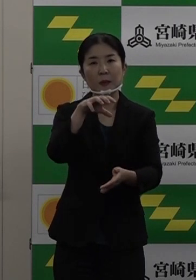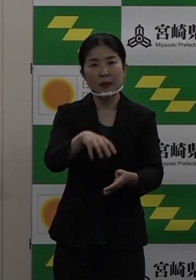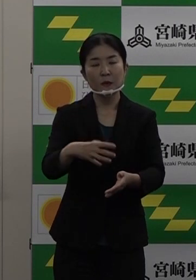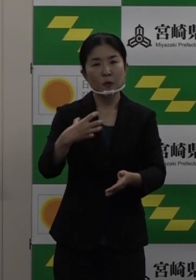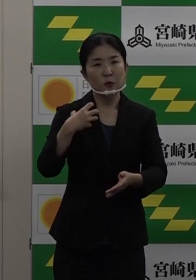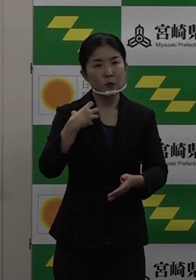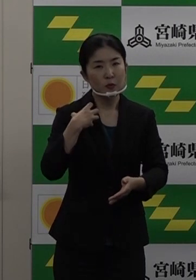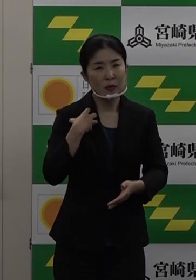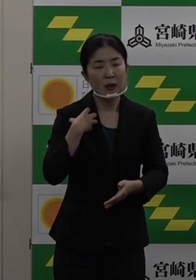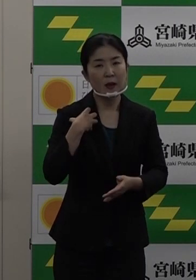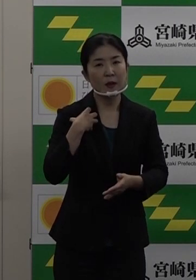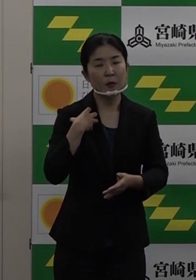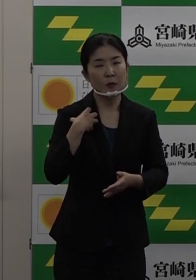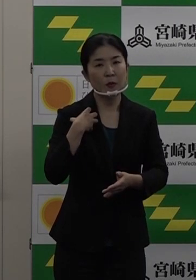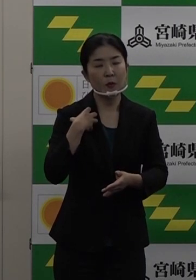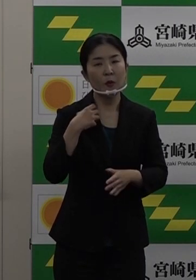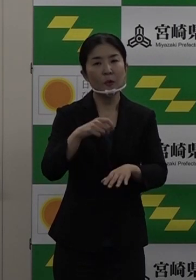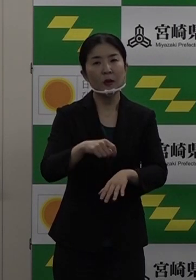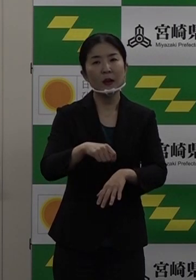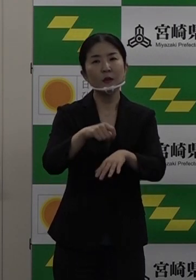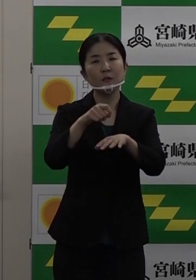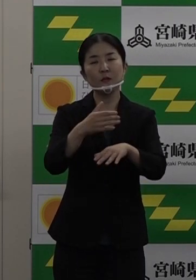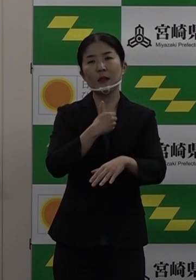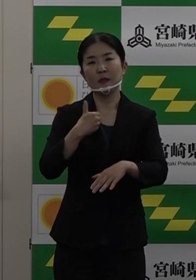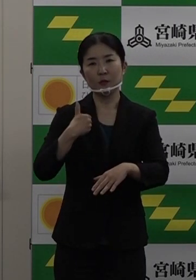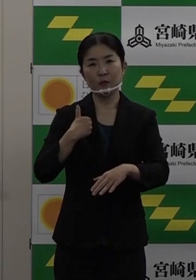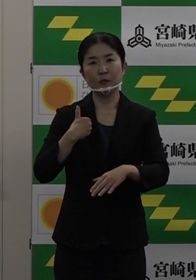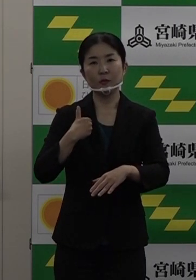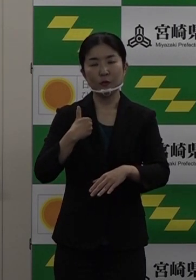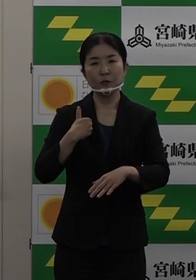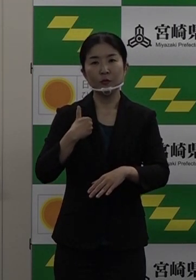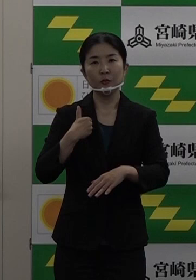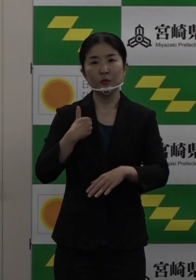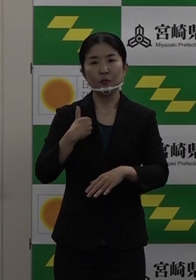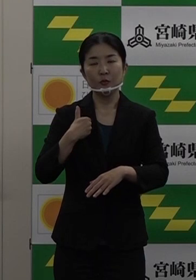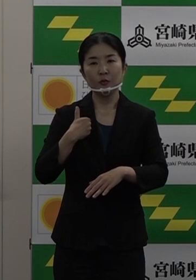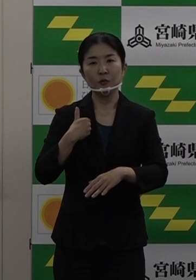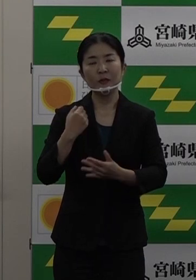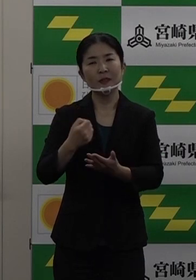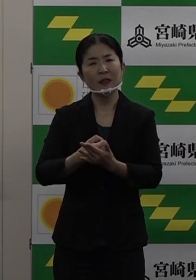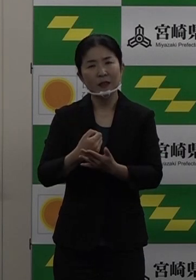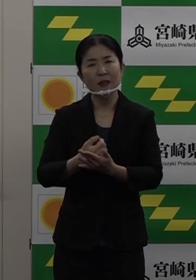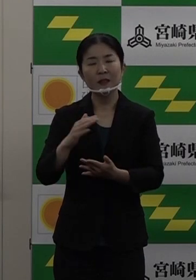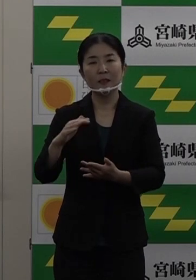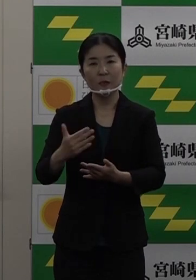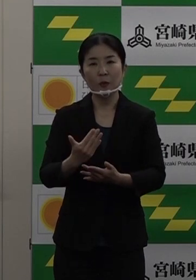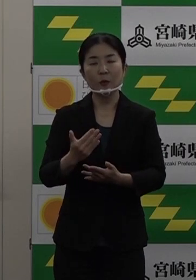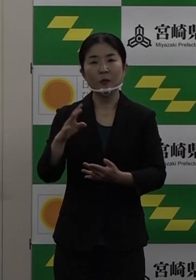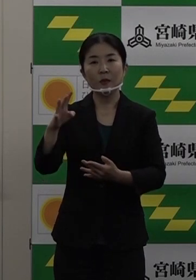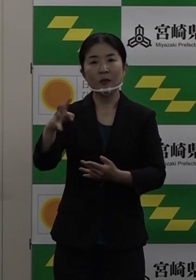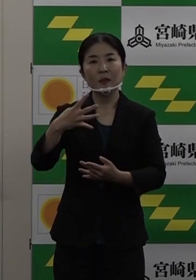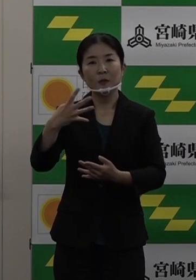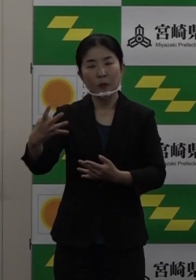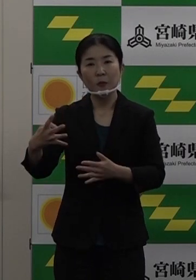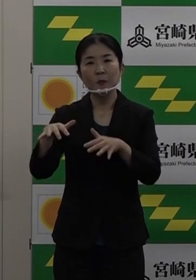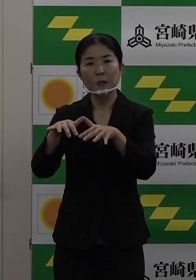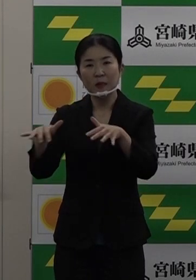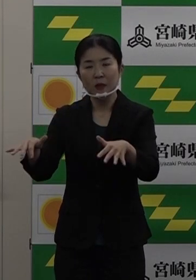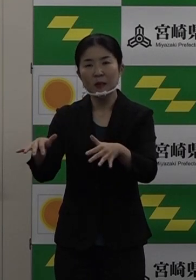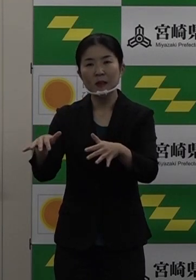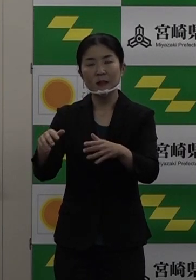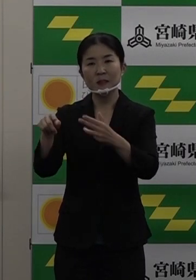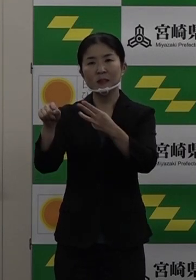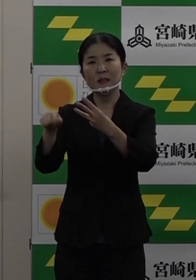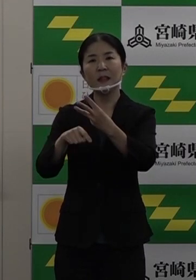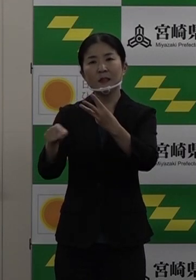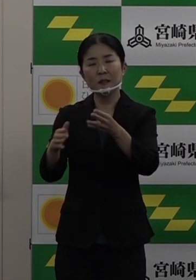を第3波ほどにはしなかったということ、それから、残念ながら第4波でも今3人の方がお亡くなりになっ